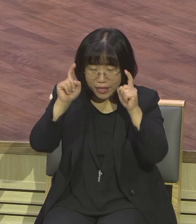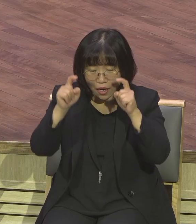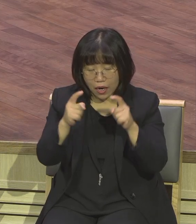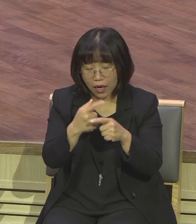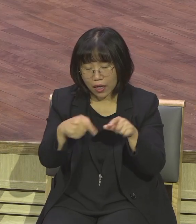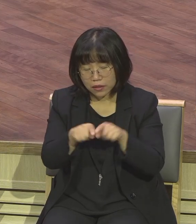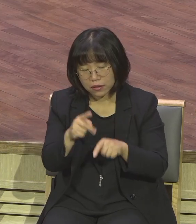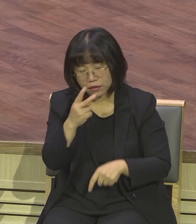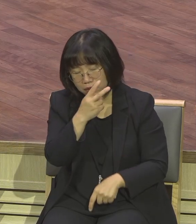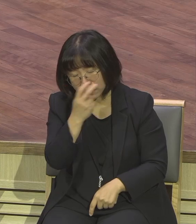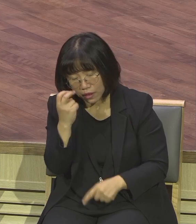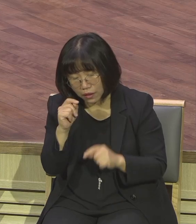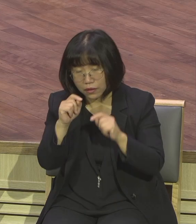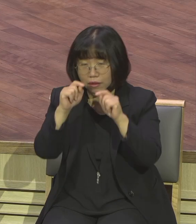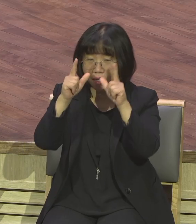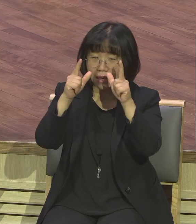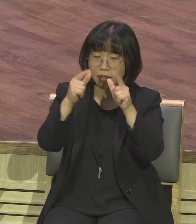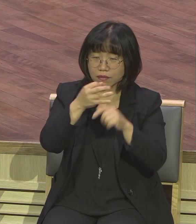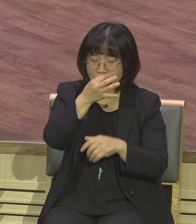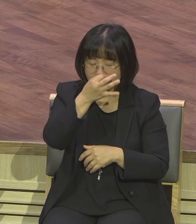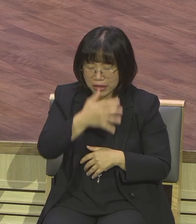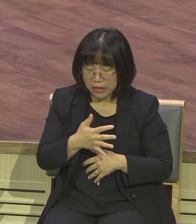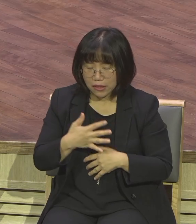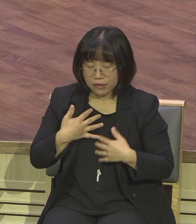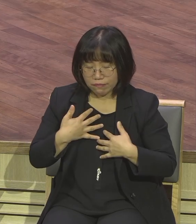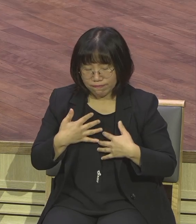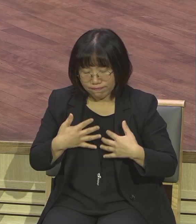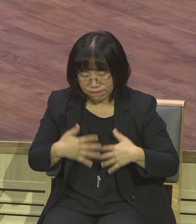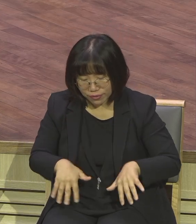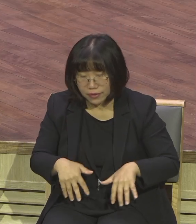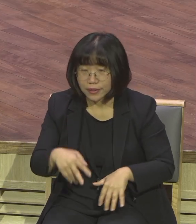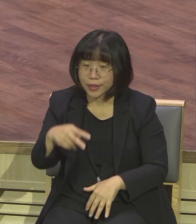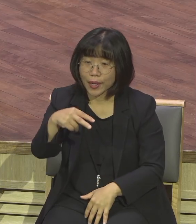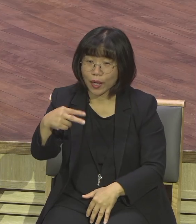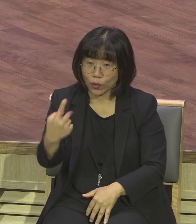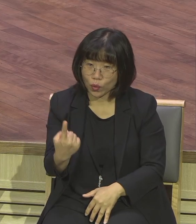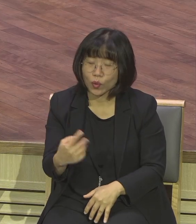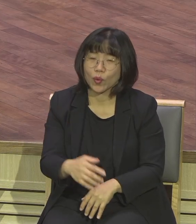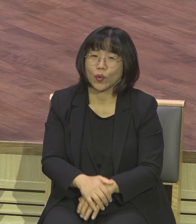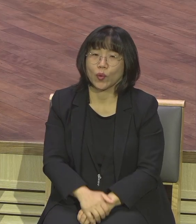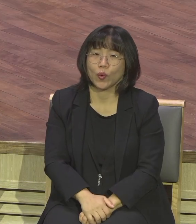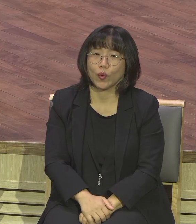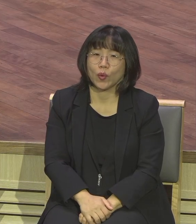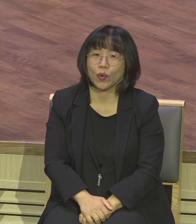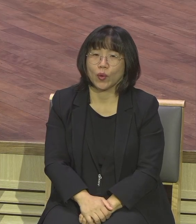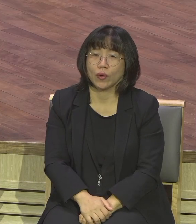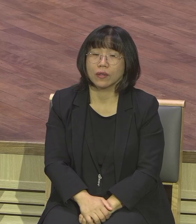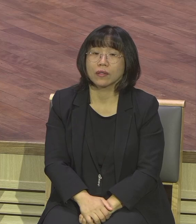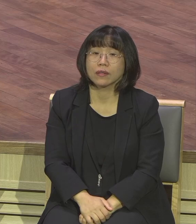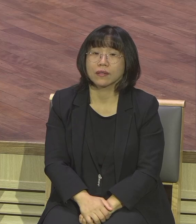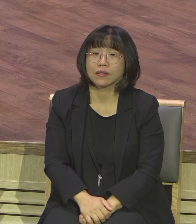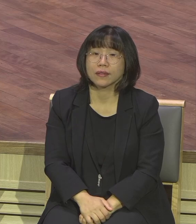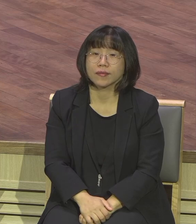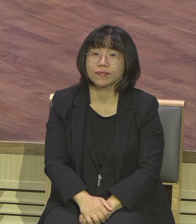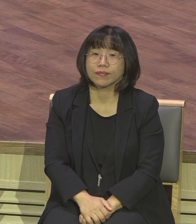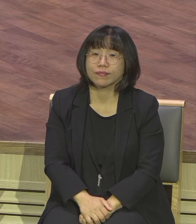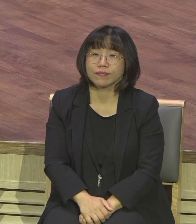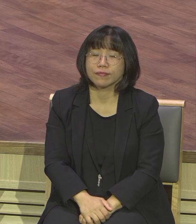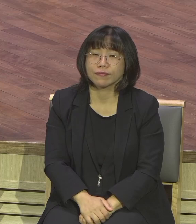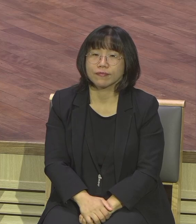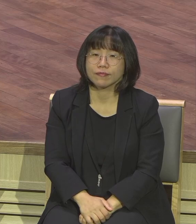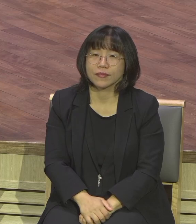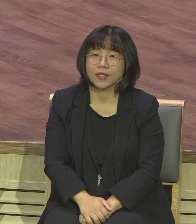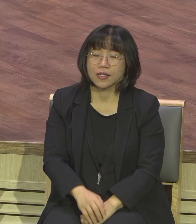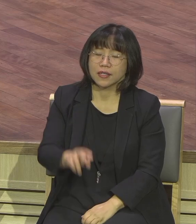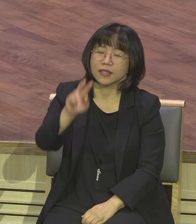또 이제 풀도 가고 한 번 집 나가면 몇 달씩 돌아다니고 그래 막 완전히 이 뭐 사람인지 짐승인지 그런 상황